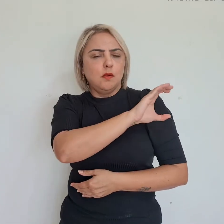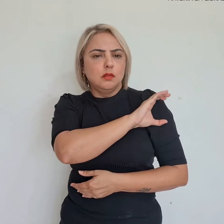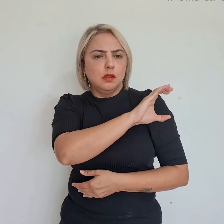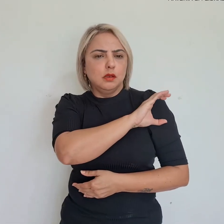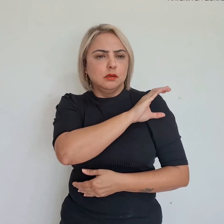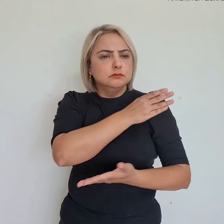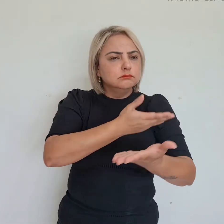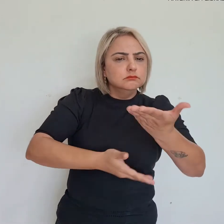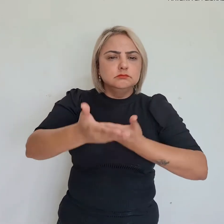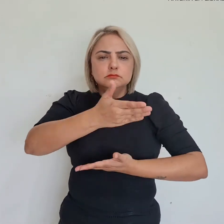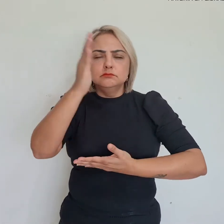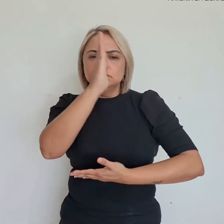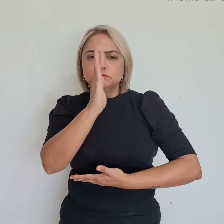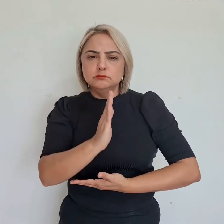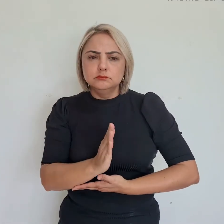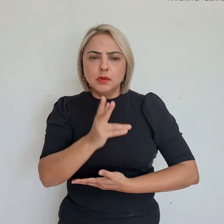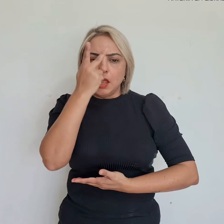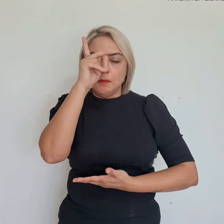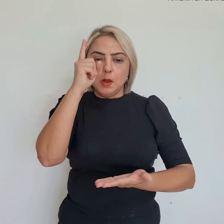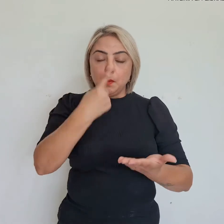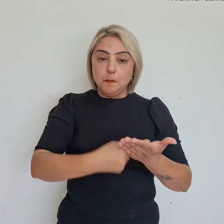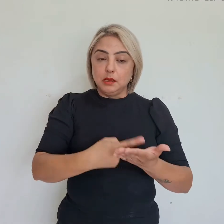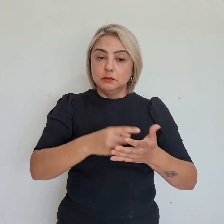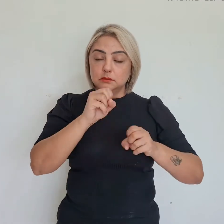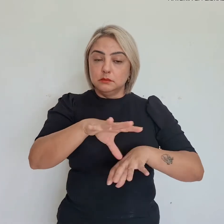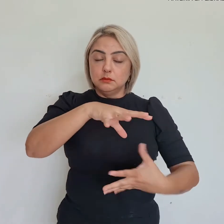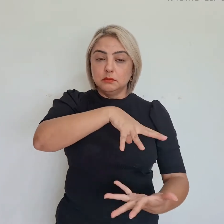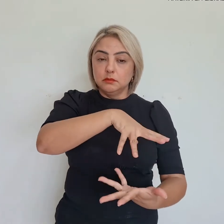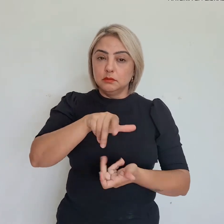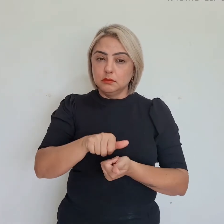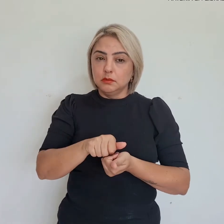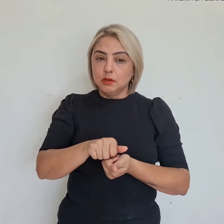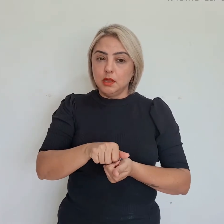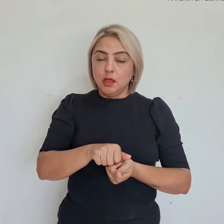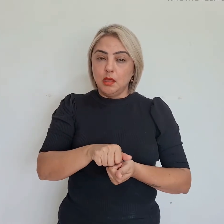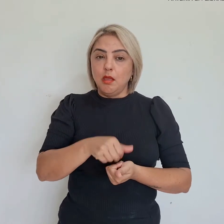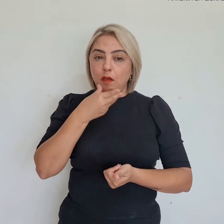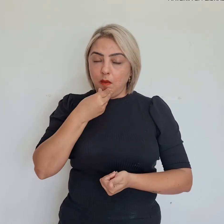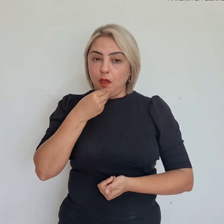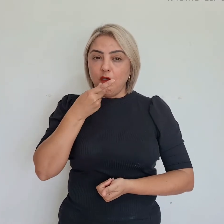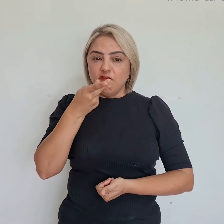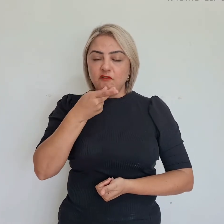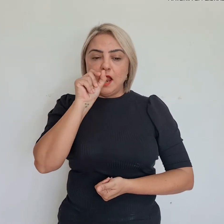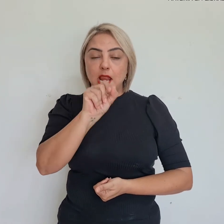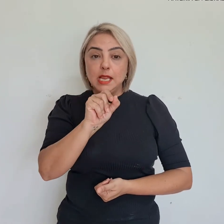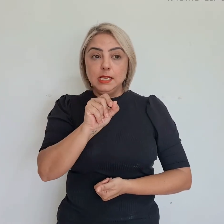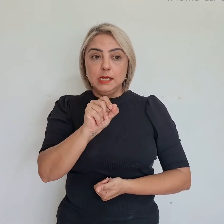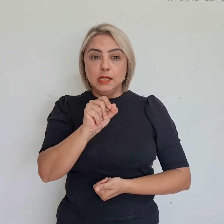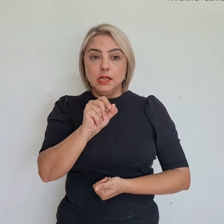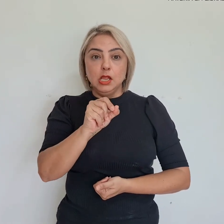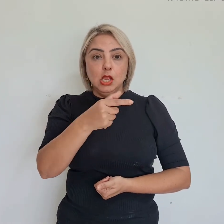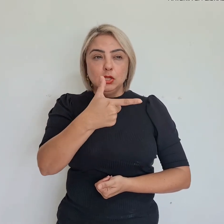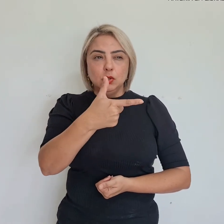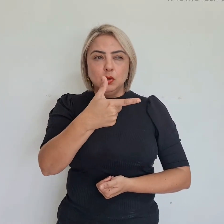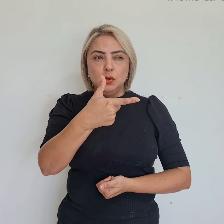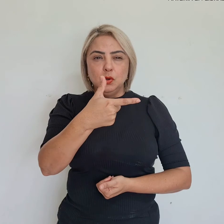Articulação Brasileira pelo Pacto Educativo Global, afirma que os próximos 2-3 meses